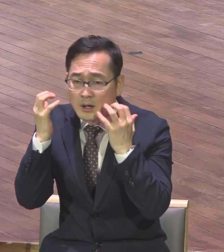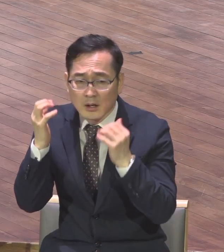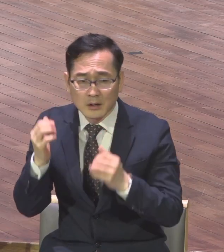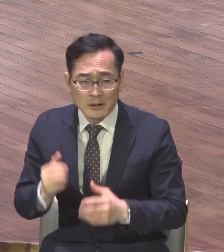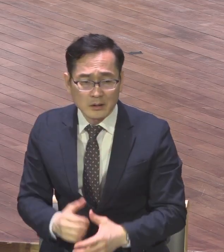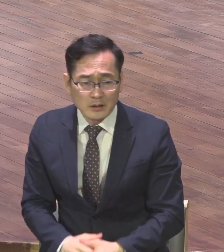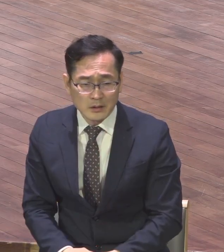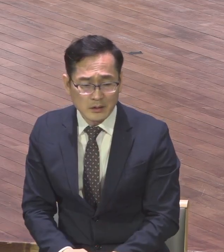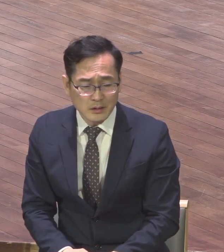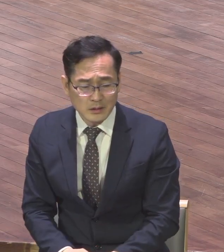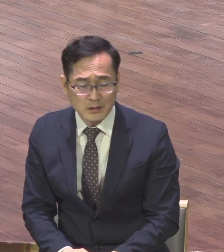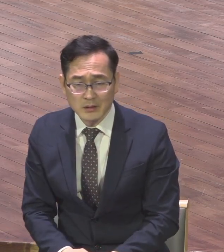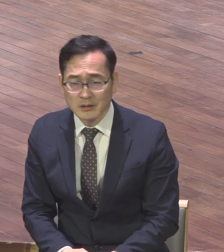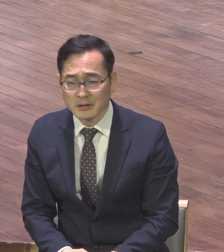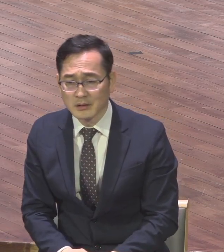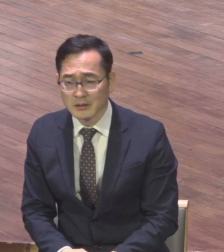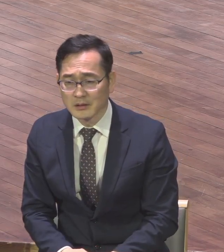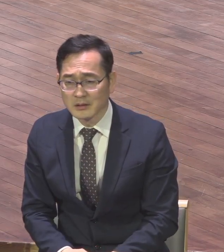만삭되지 못할 정도가 아니죠.